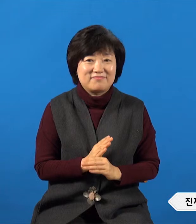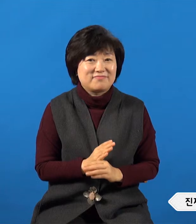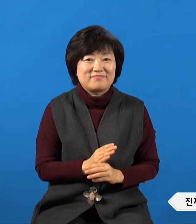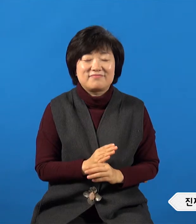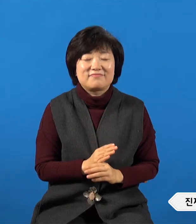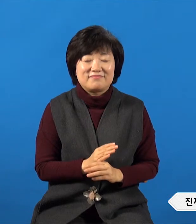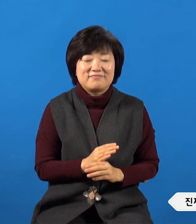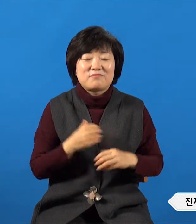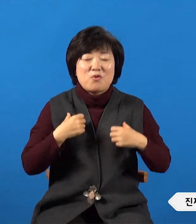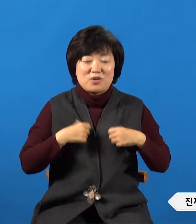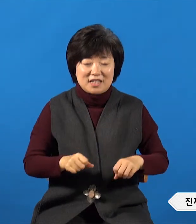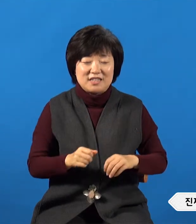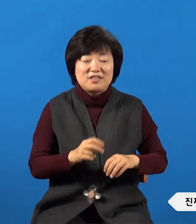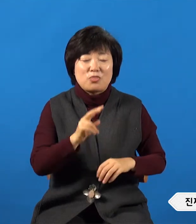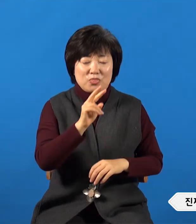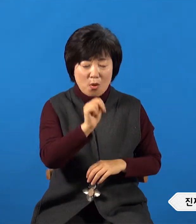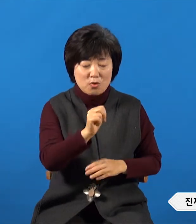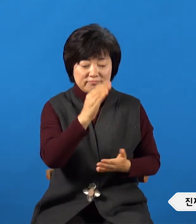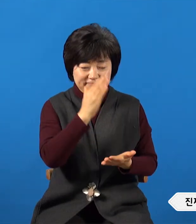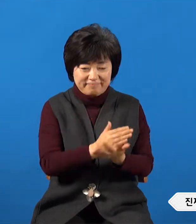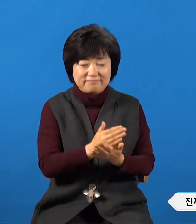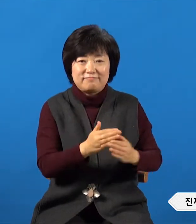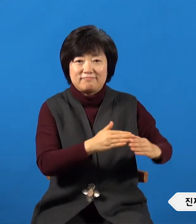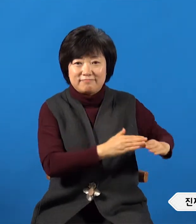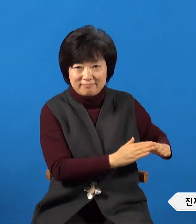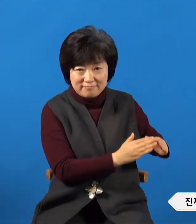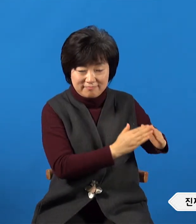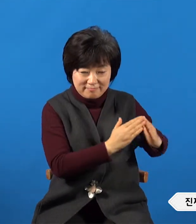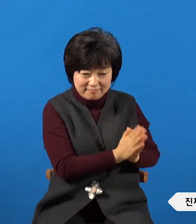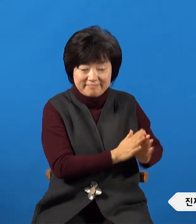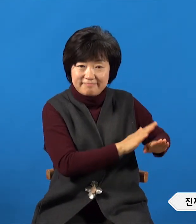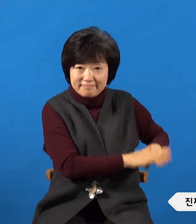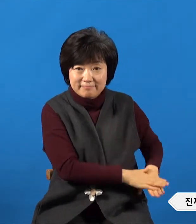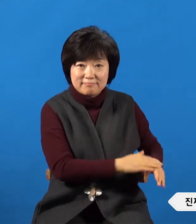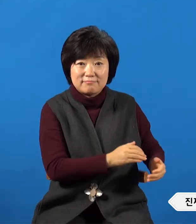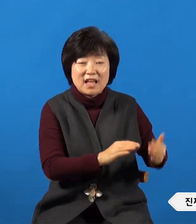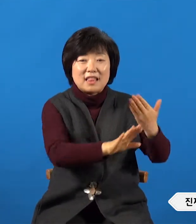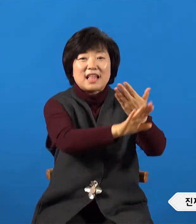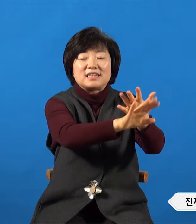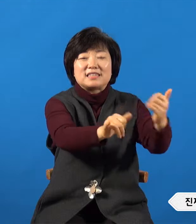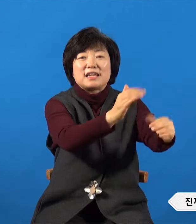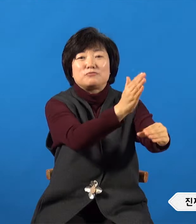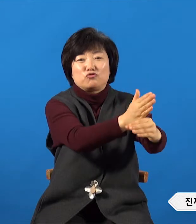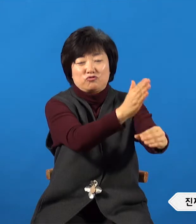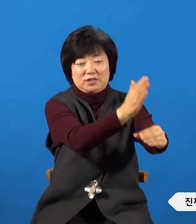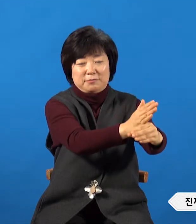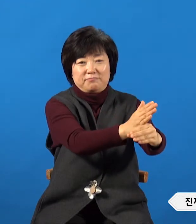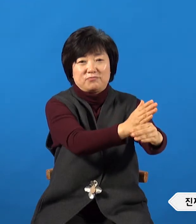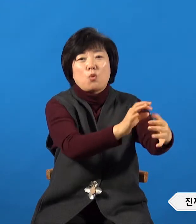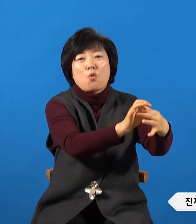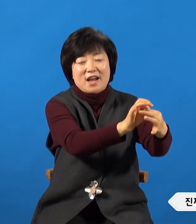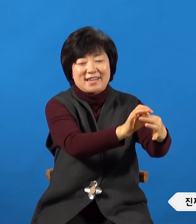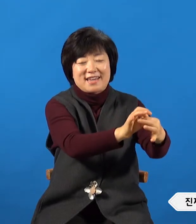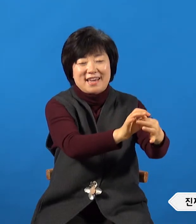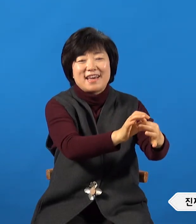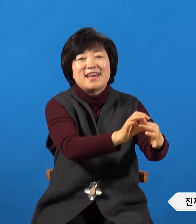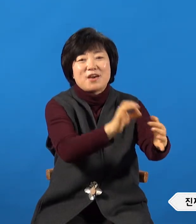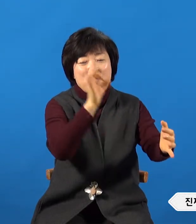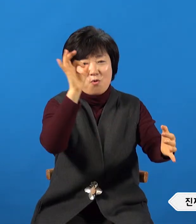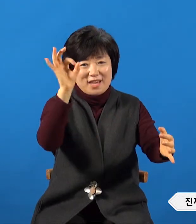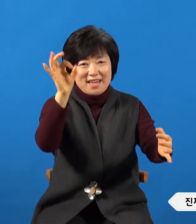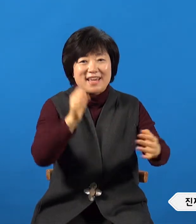관계는 내려놓고 no. 상대방 중심의 관계를 하는 것